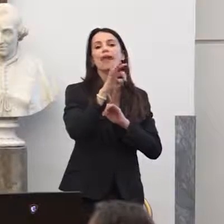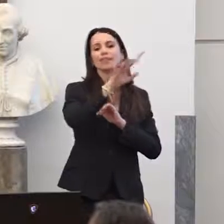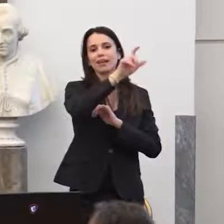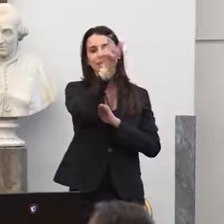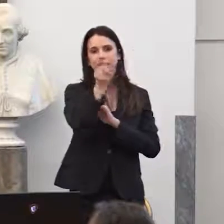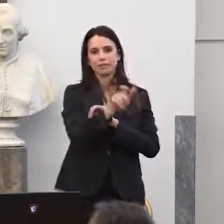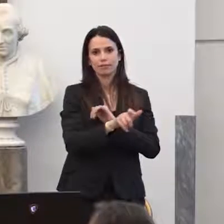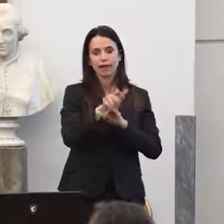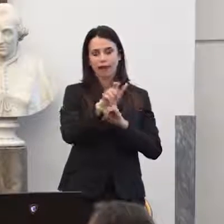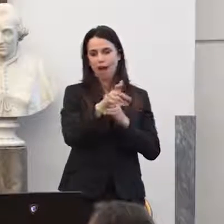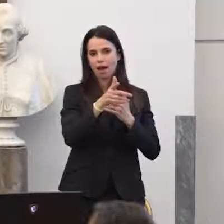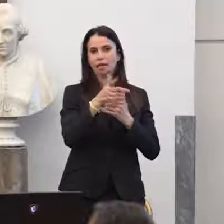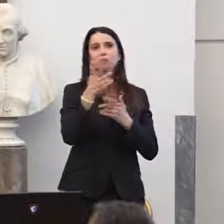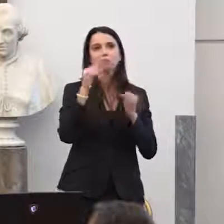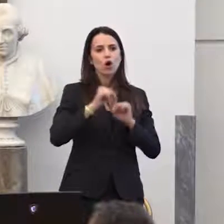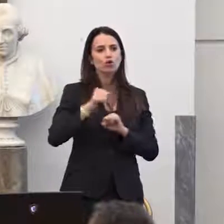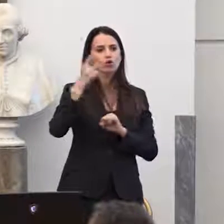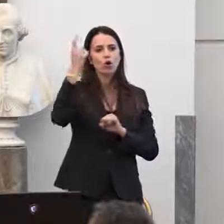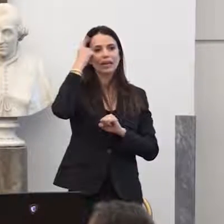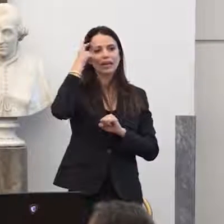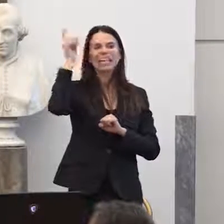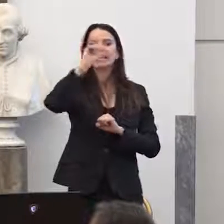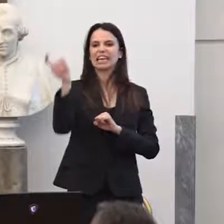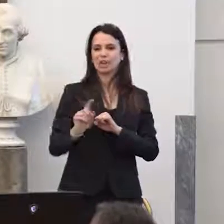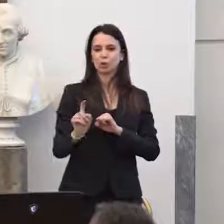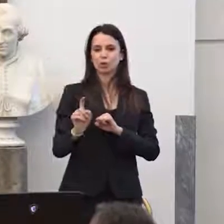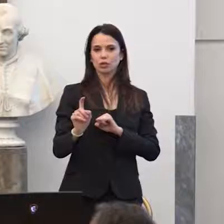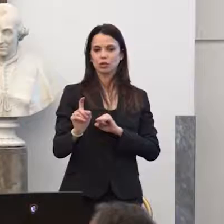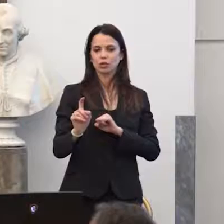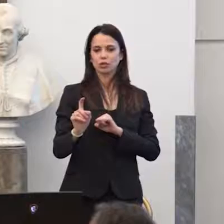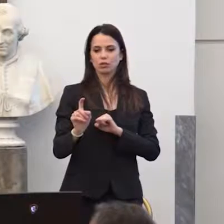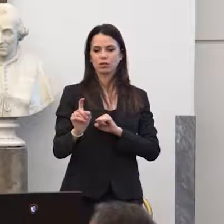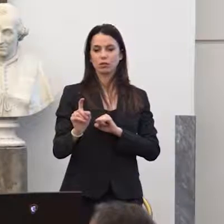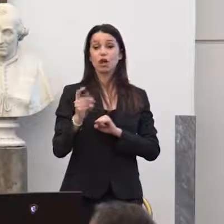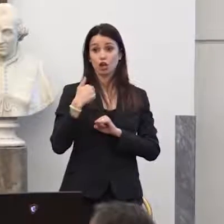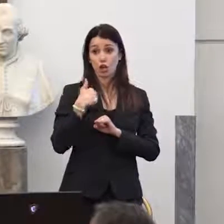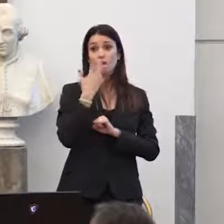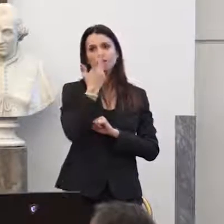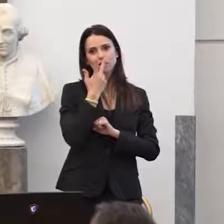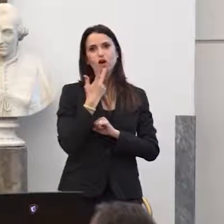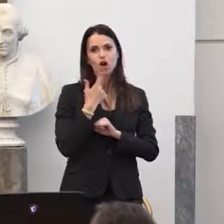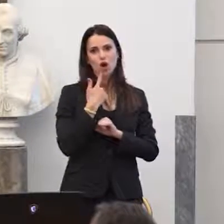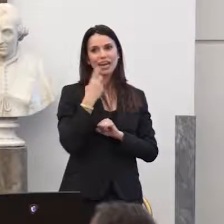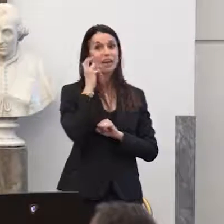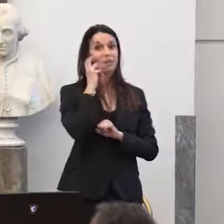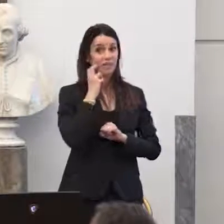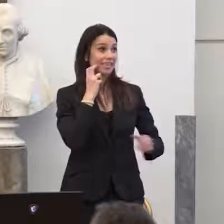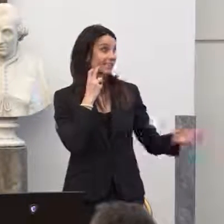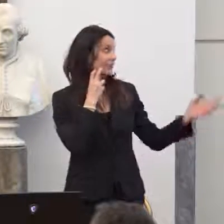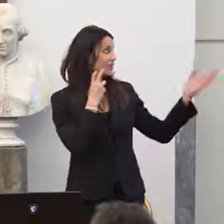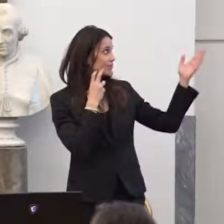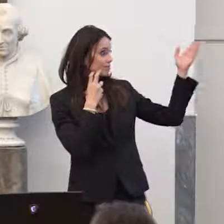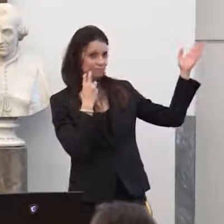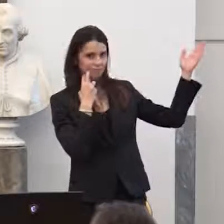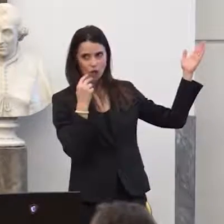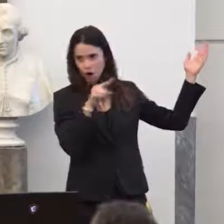un ictus con delle conseguenze gravissime, mi piacerebbe poter fruire della fascia verde di questo orologio, e credo che tutti quanti